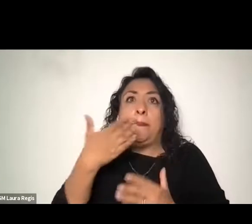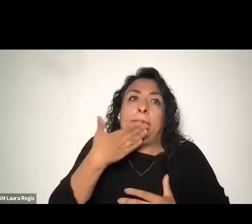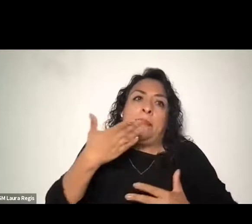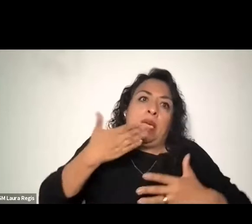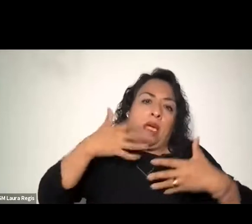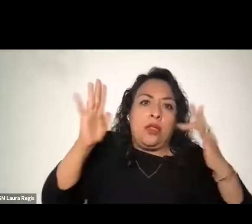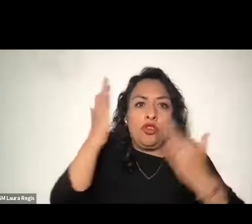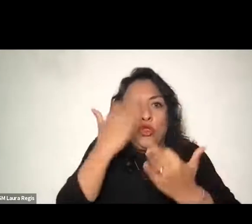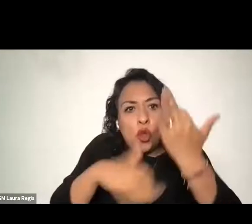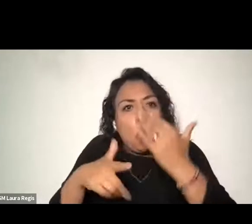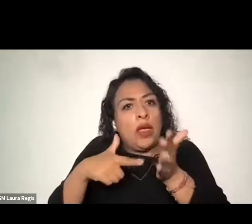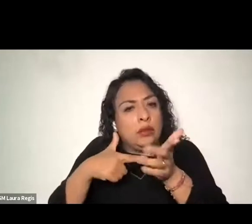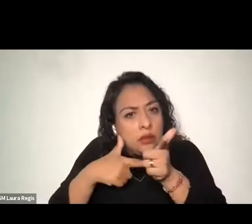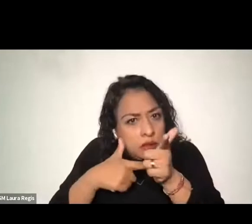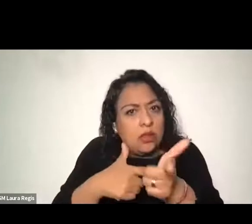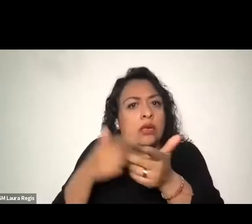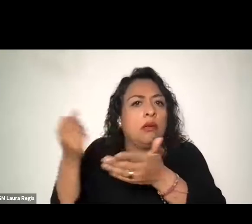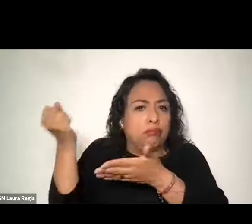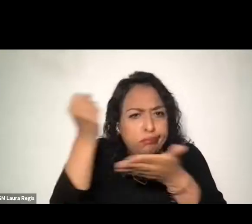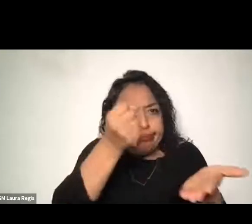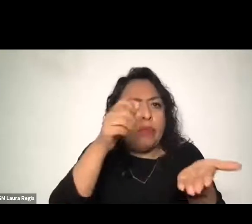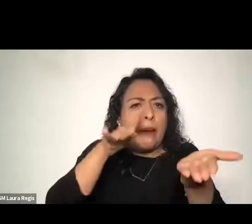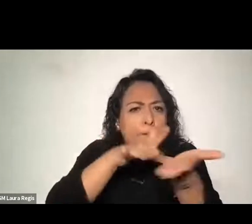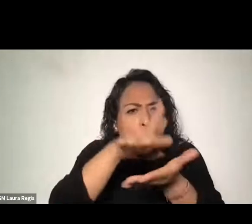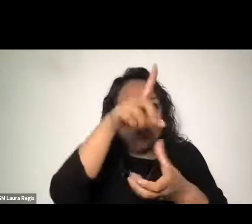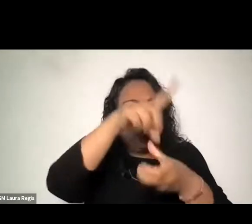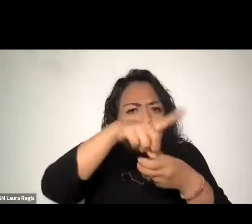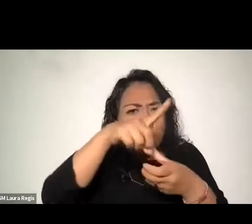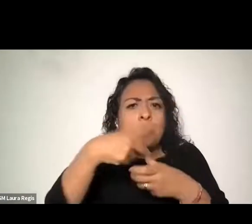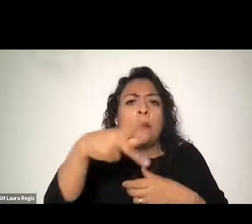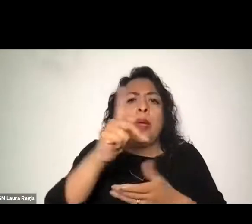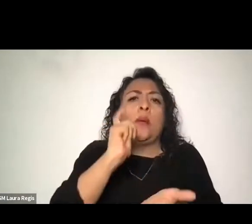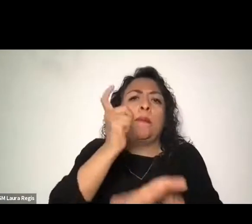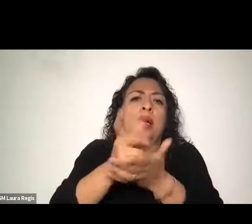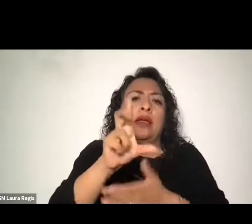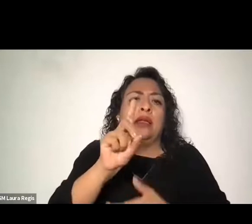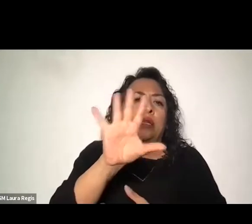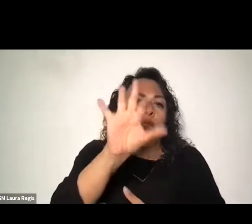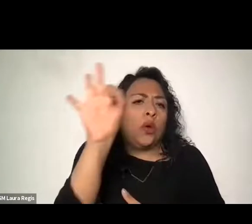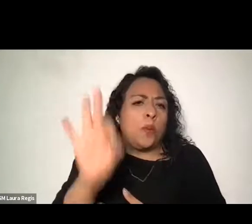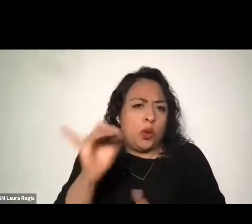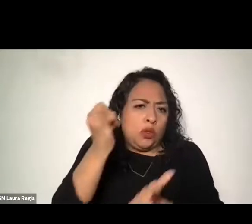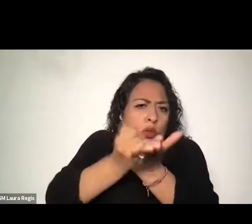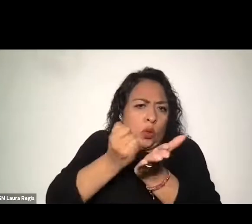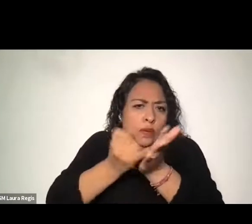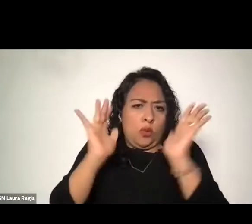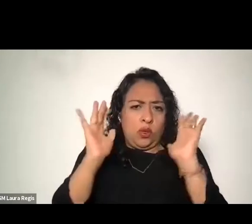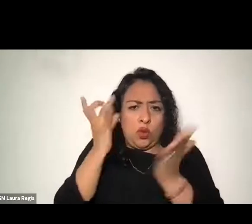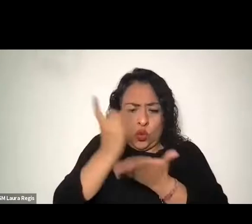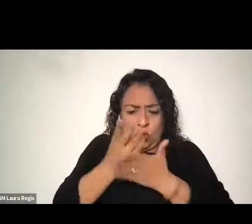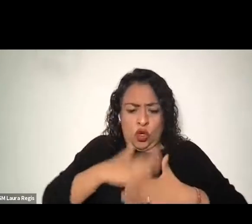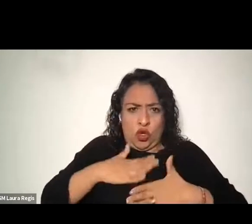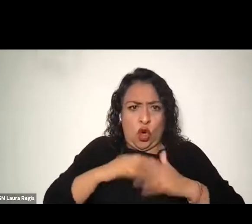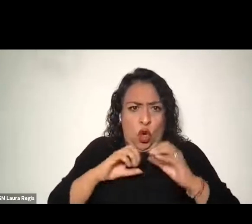todo el mundo siguiera dando lo que da, pero pagara el 35% de impuestos y solo la organización